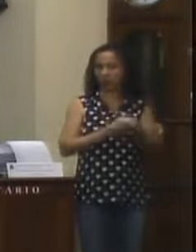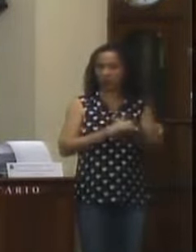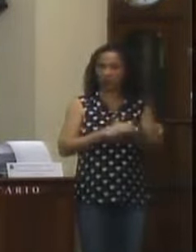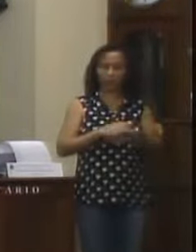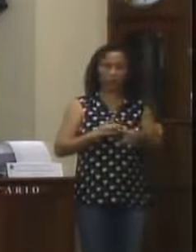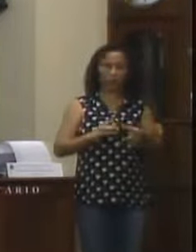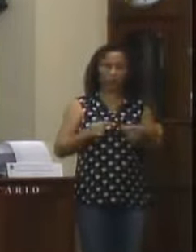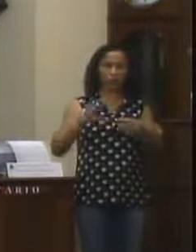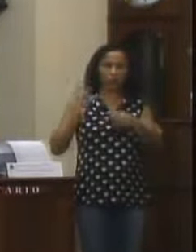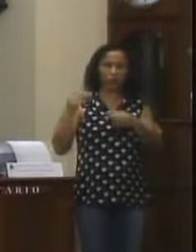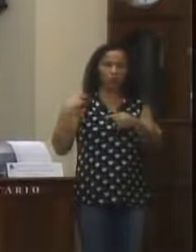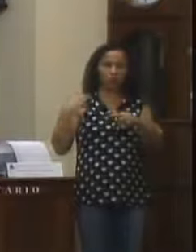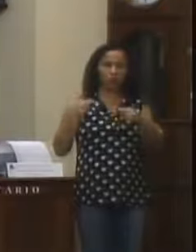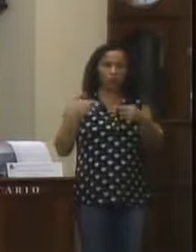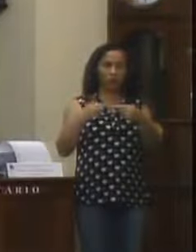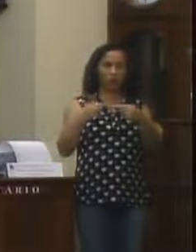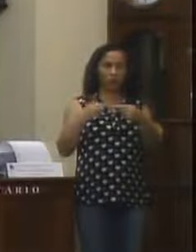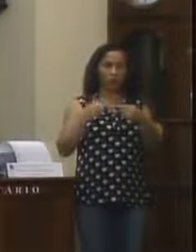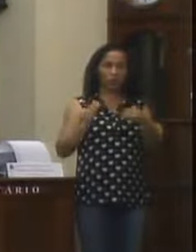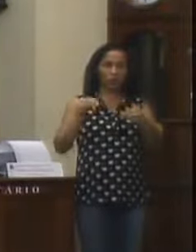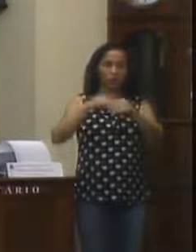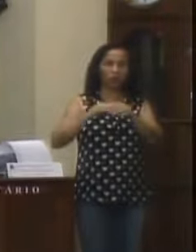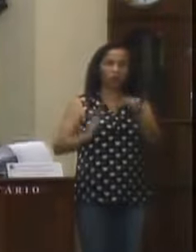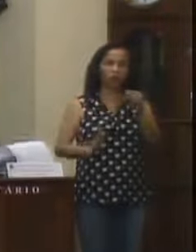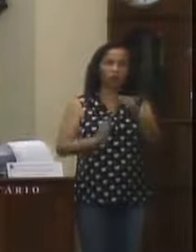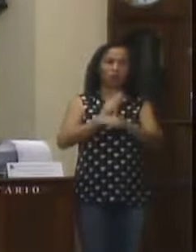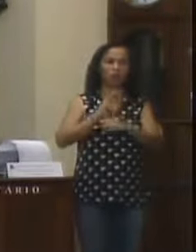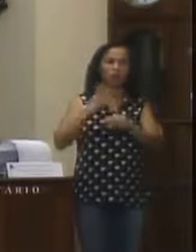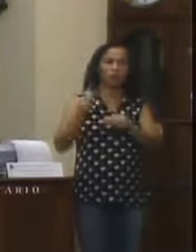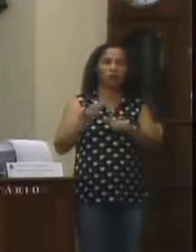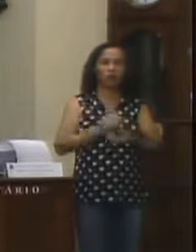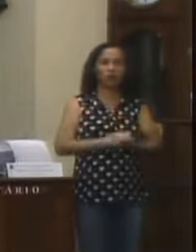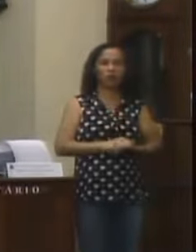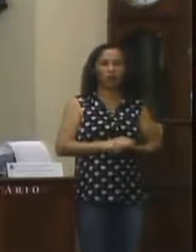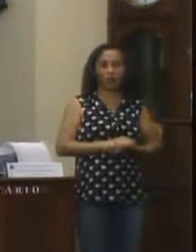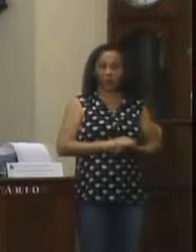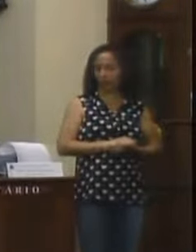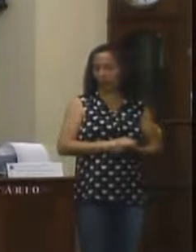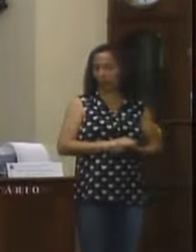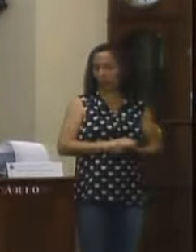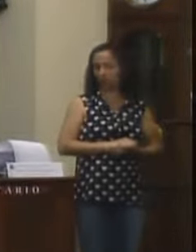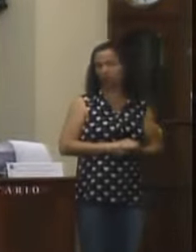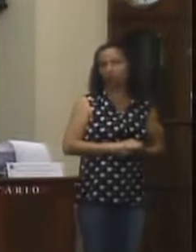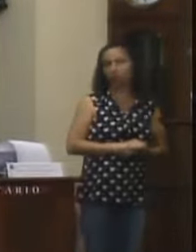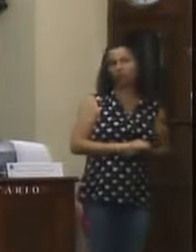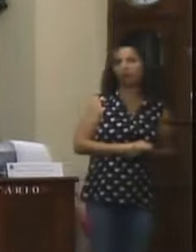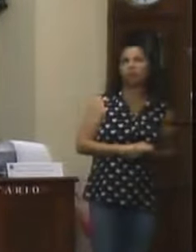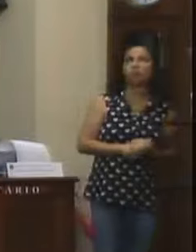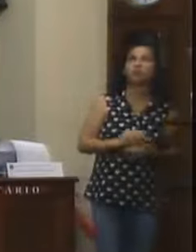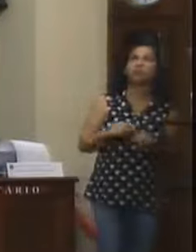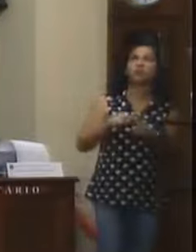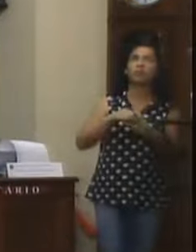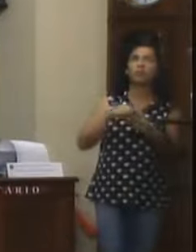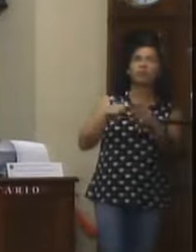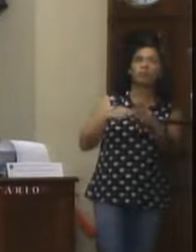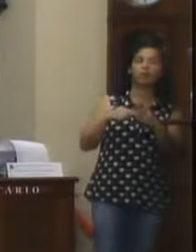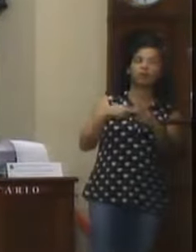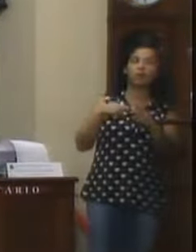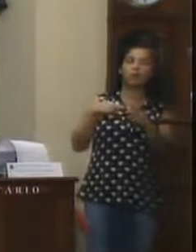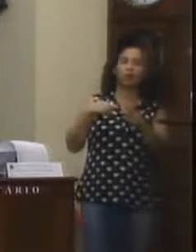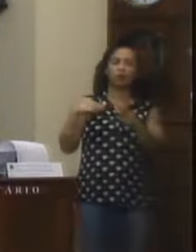para a continuidade da tramitação nos termos das recomendações apresentadas abaixo. Voto. Pelo exposto, a Comissão de Justiça e Redação, na pessoa de seu